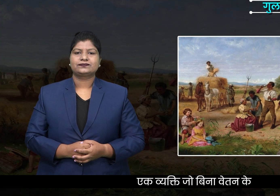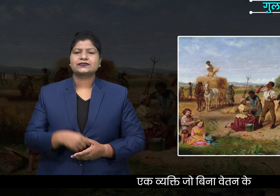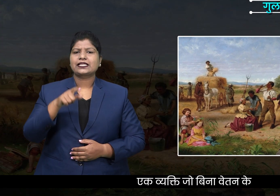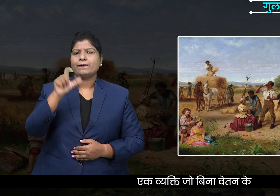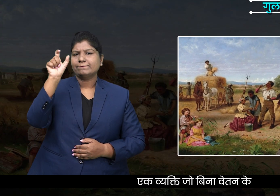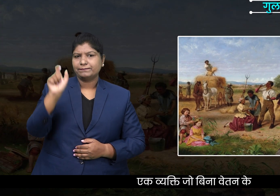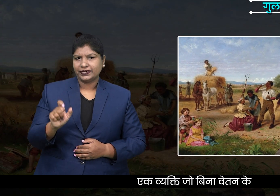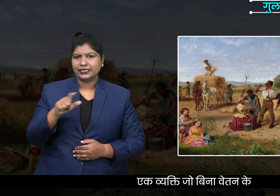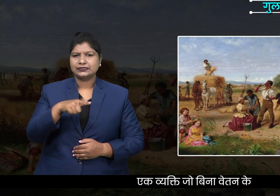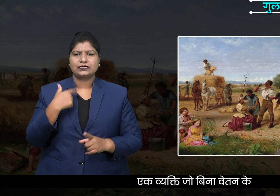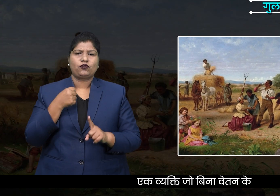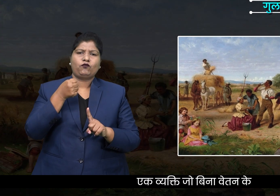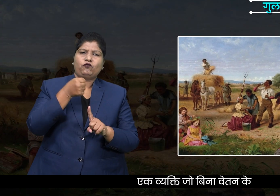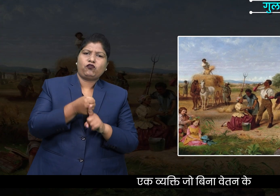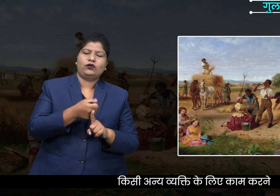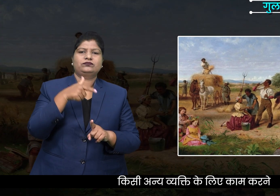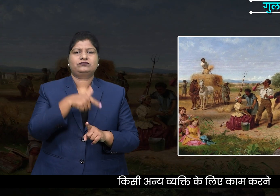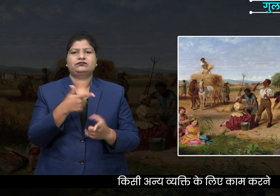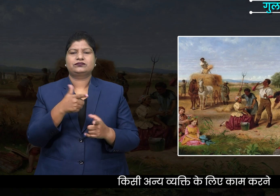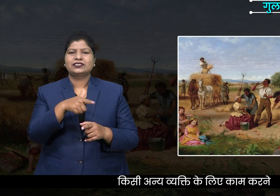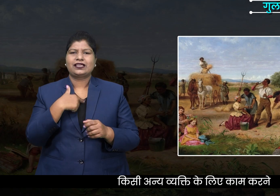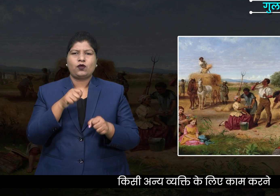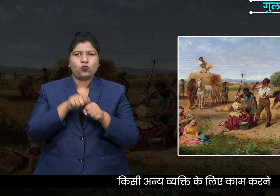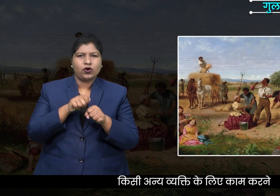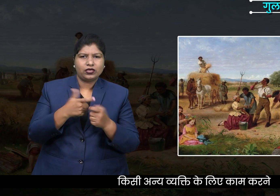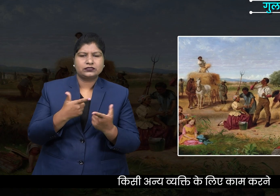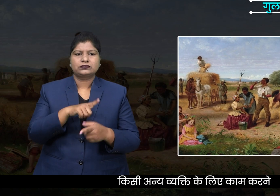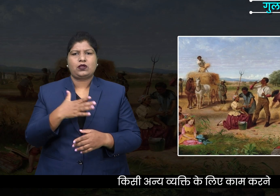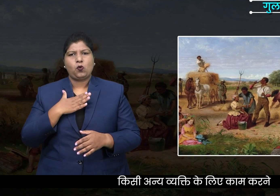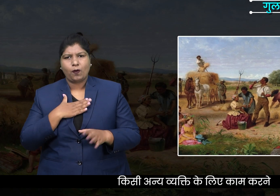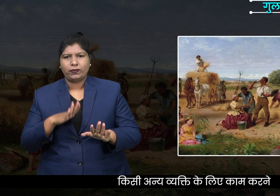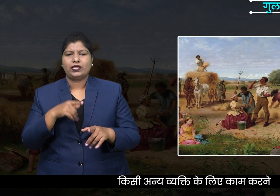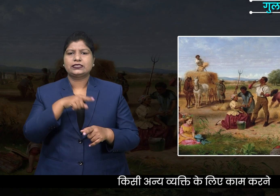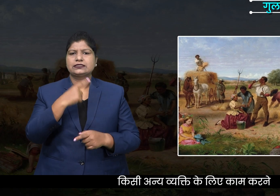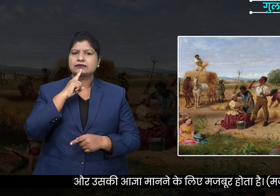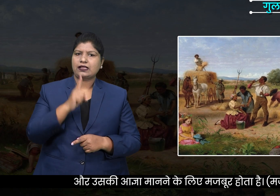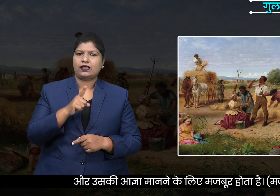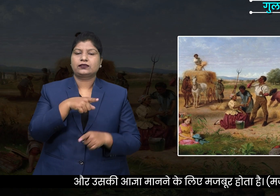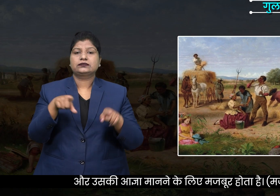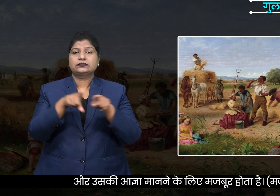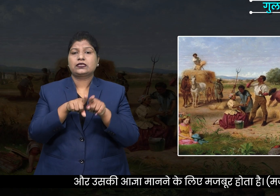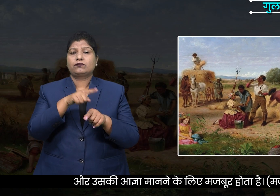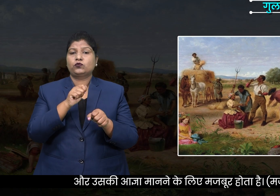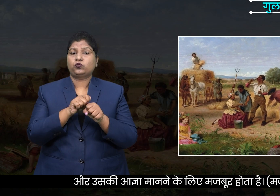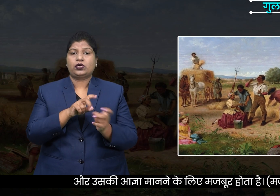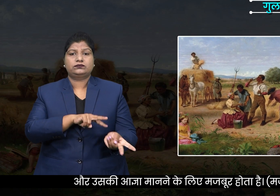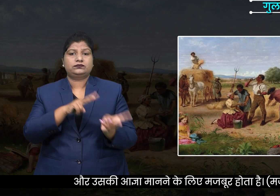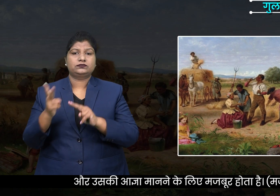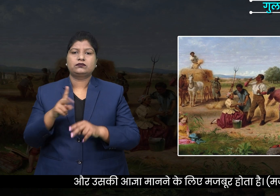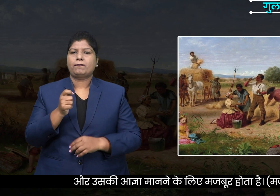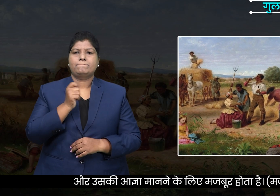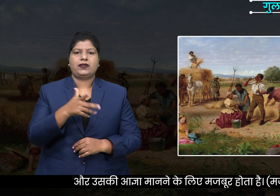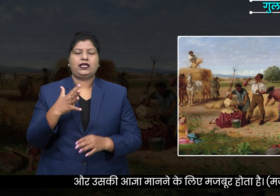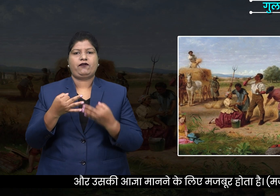एक व्यक्ति जो बिना वेतन के किसी अन्य व्यक्ति के लिए काम करने और उसकी आज्ञा मानने